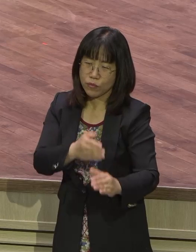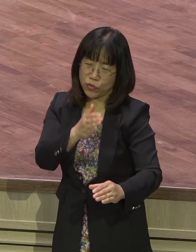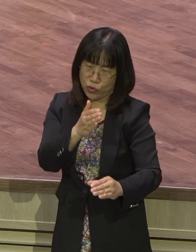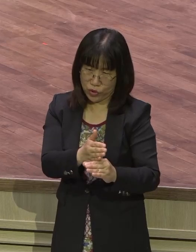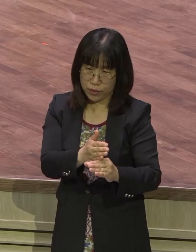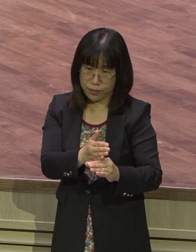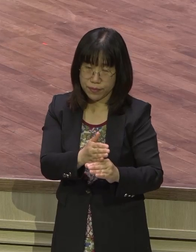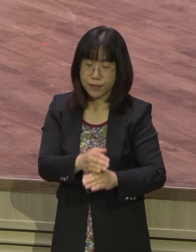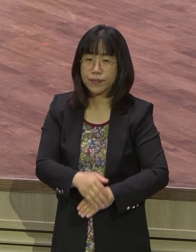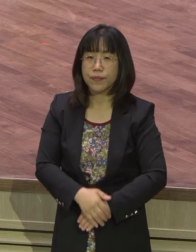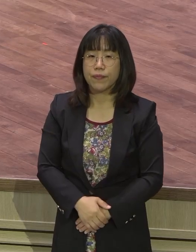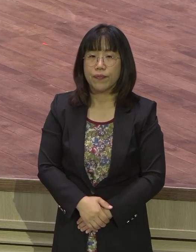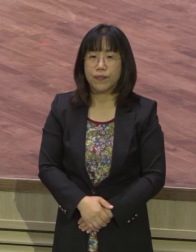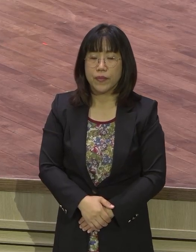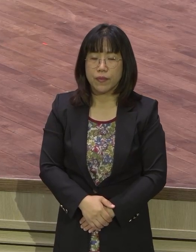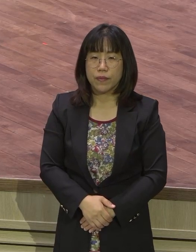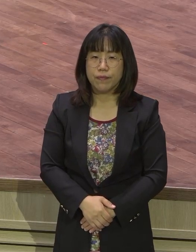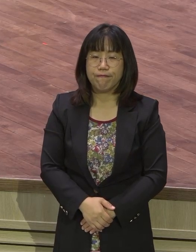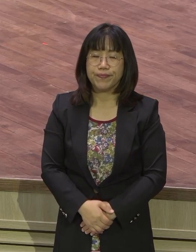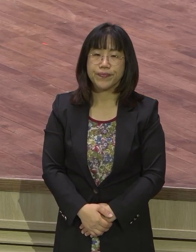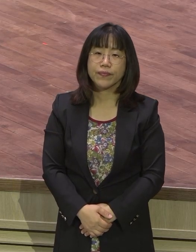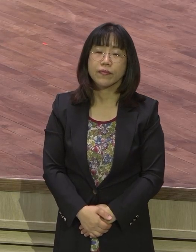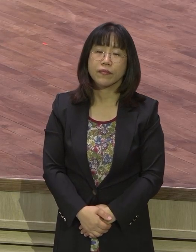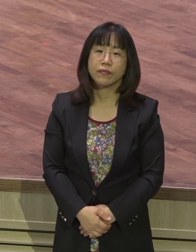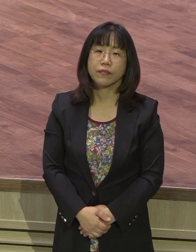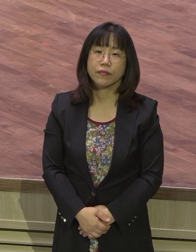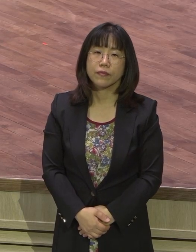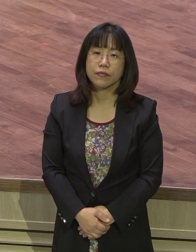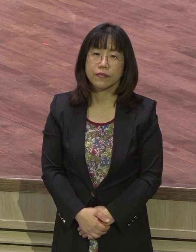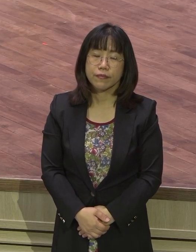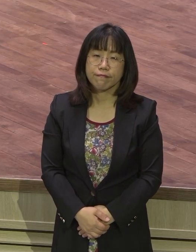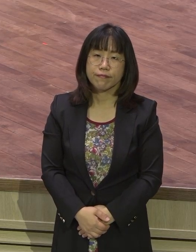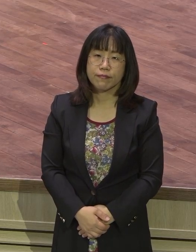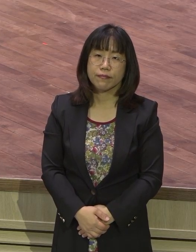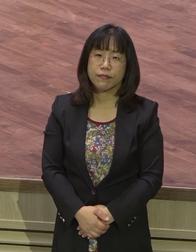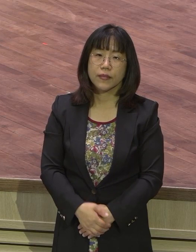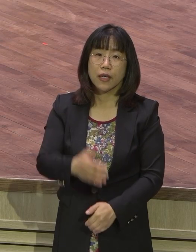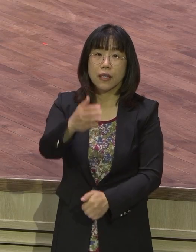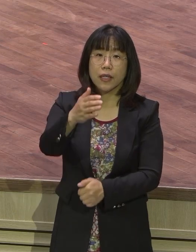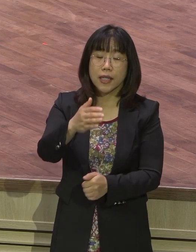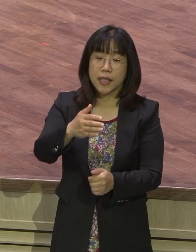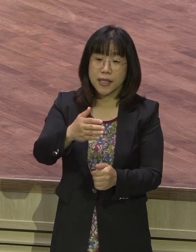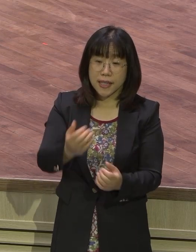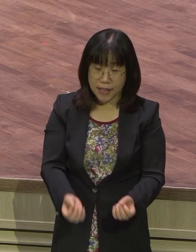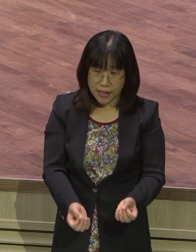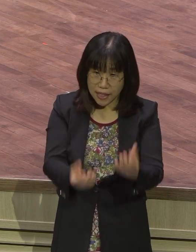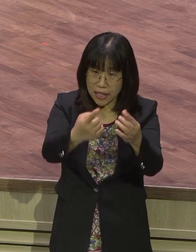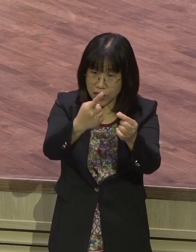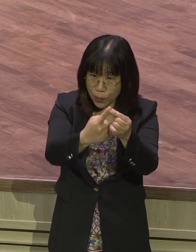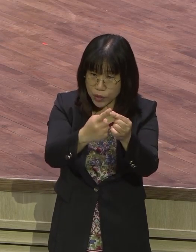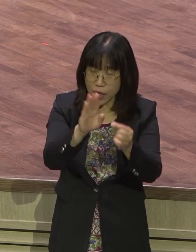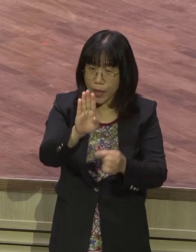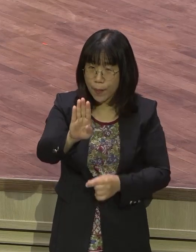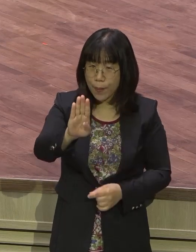그게 어떤지를 발견해내려 하나님께서 말씀하신 첫 번째 제사는 번제예요